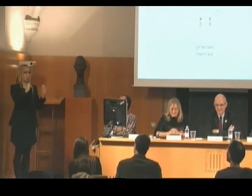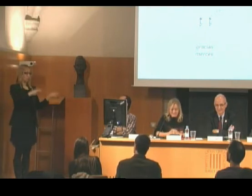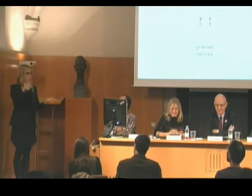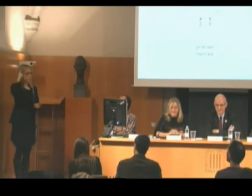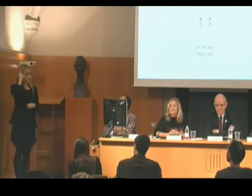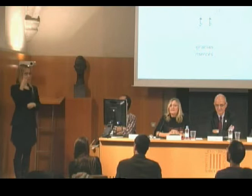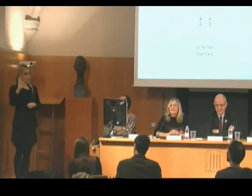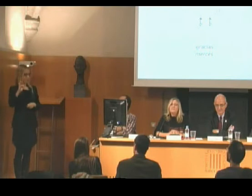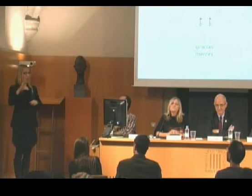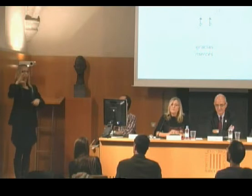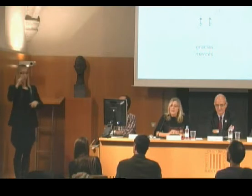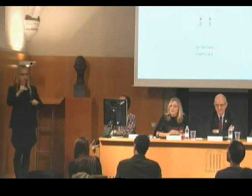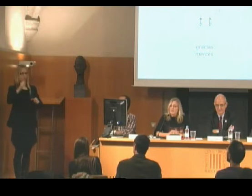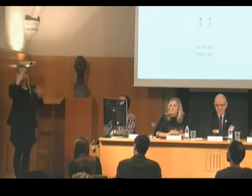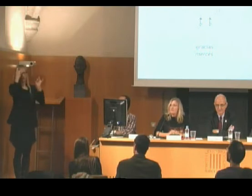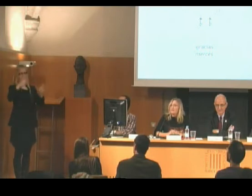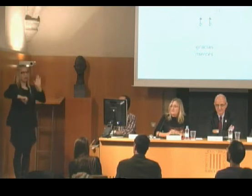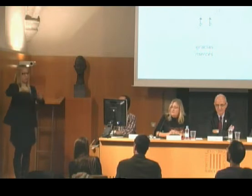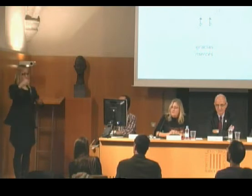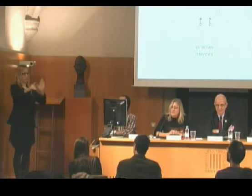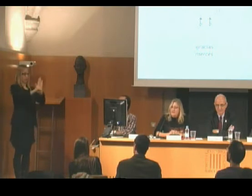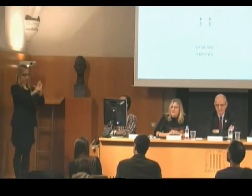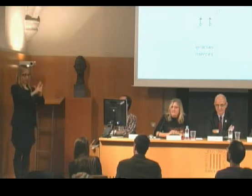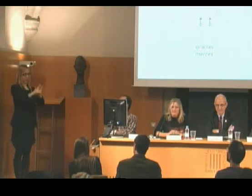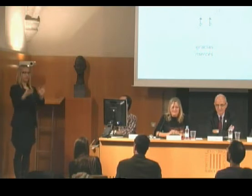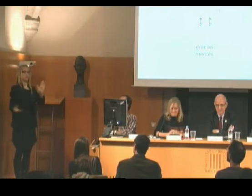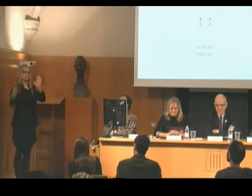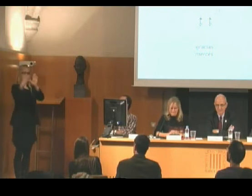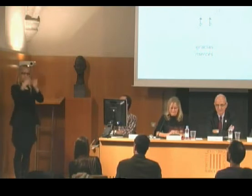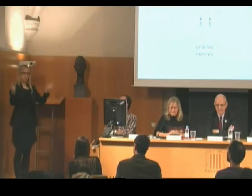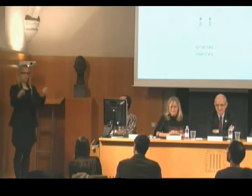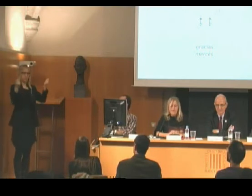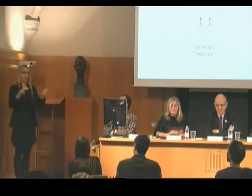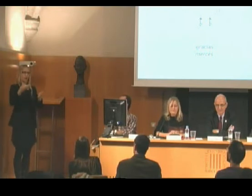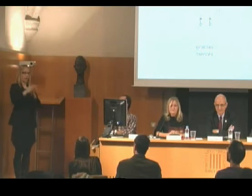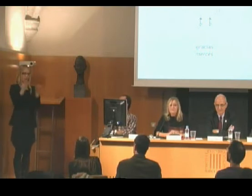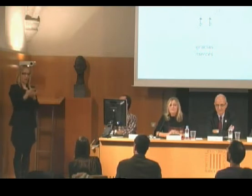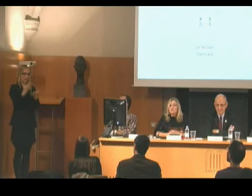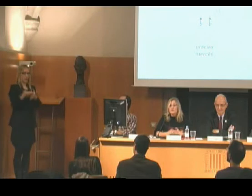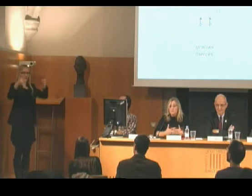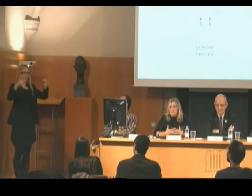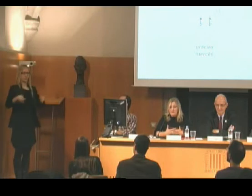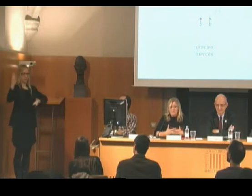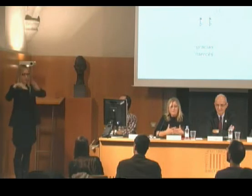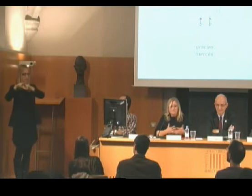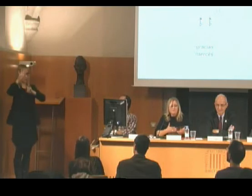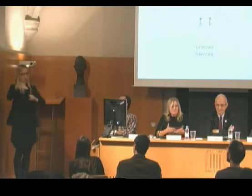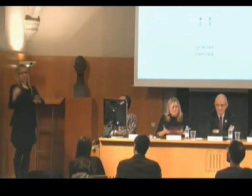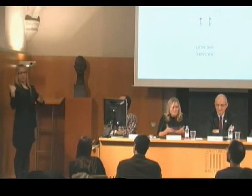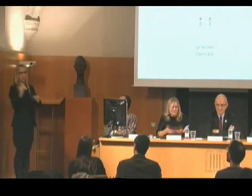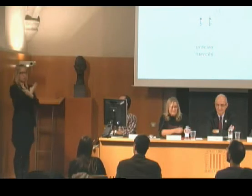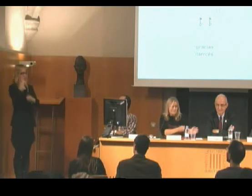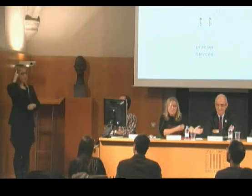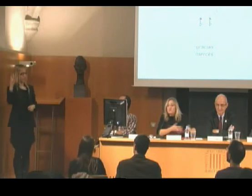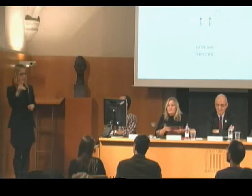aprovava aquest decret i es publicava al Diari Oficial de la Generalitat de Catalunya el passat 2 de novembre, fa tot